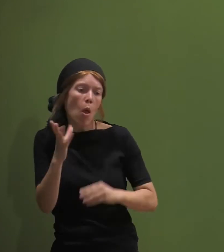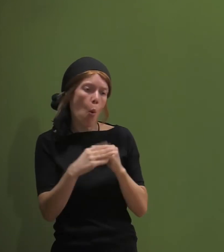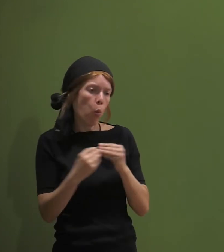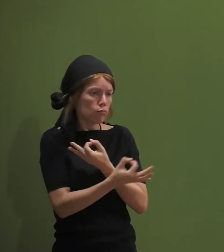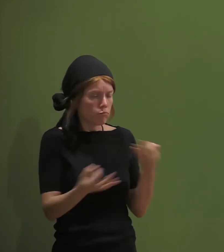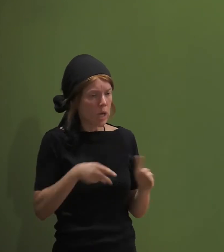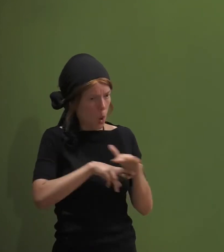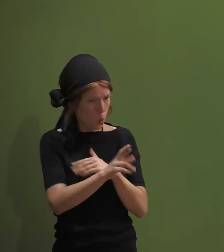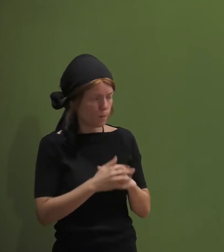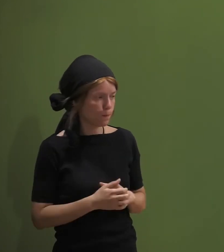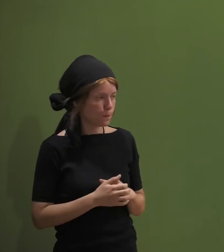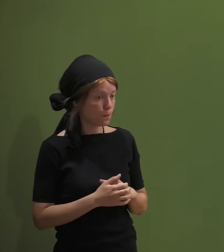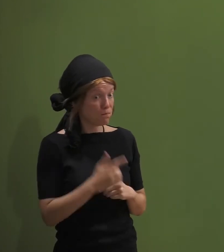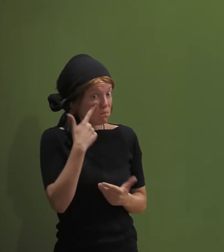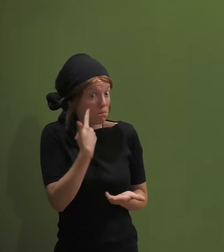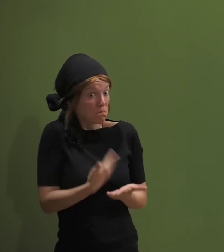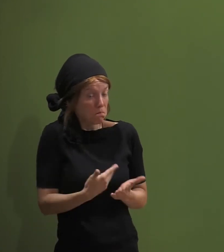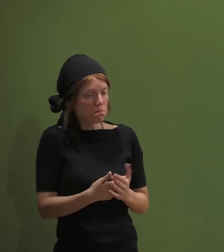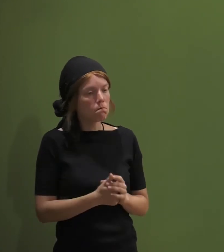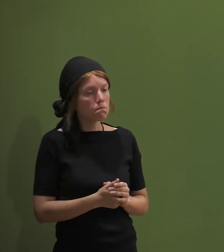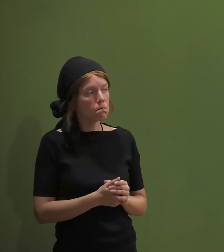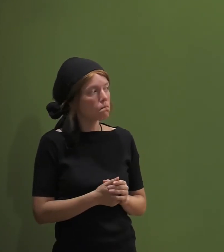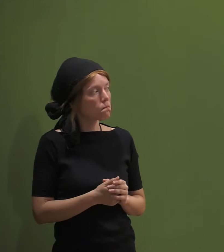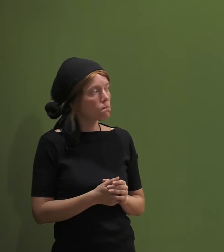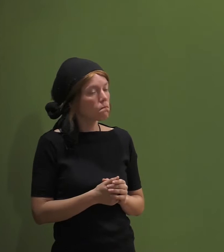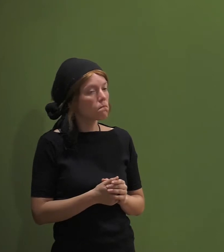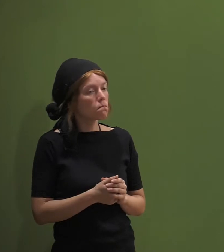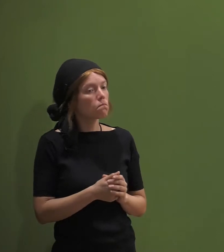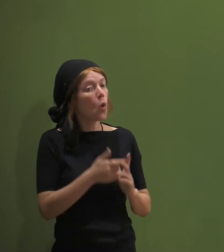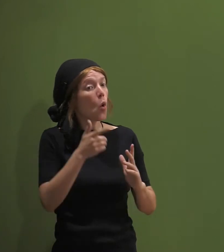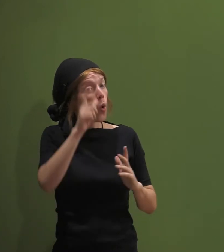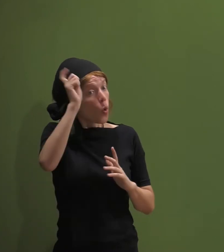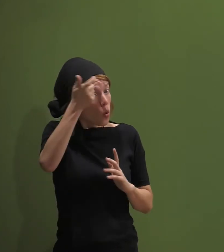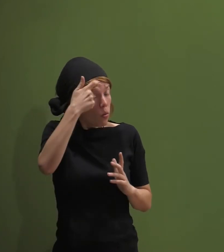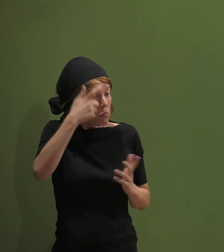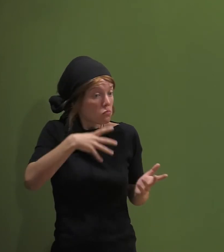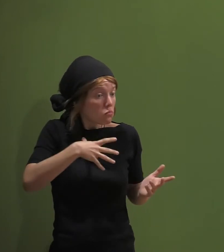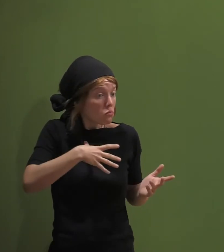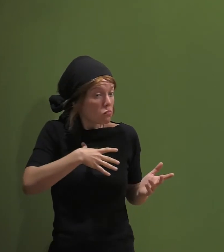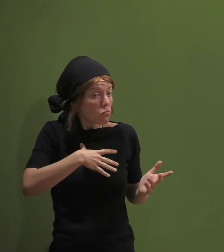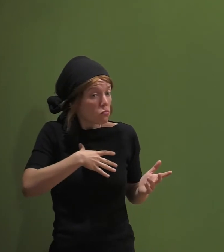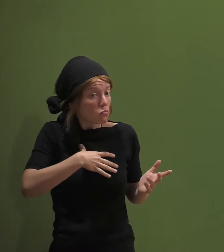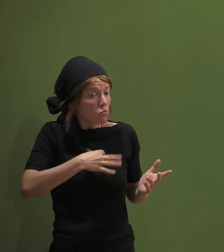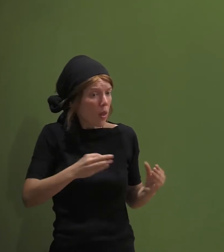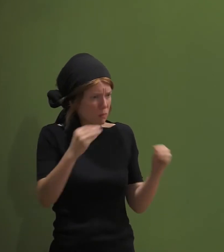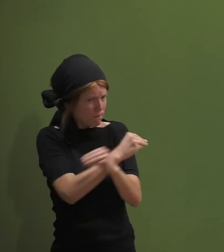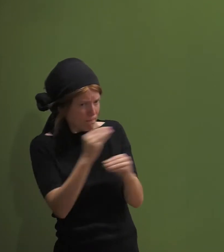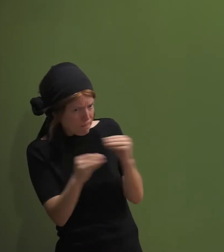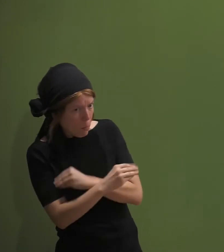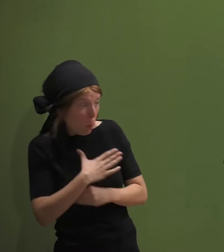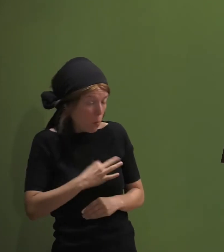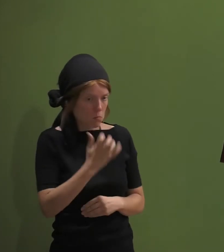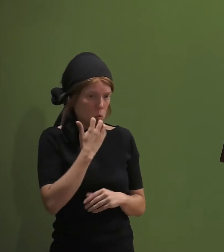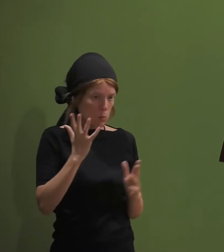eficaz de los recursos. Como pueden observar, aparecen en esta acepción conceptos que, cuando menos, se pueden considerar contrapuestos, como